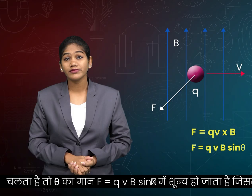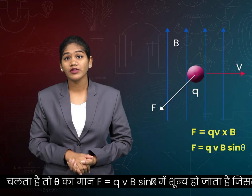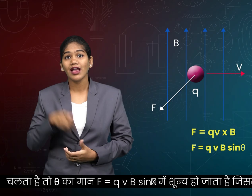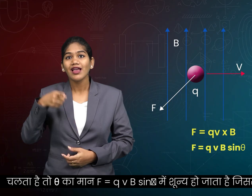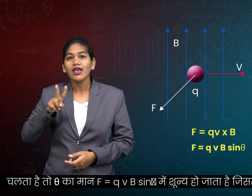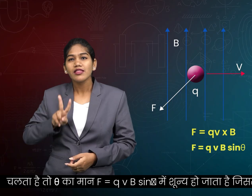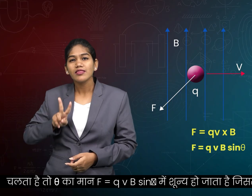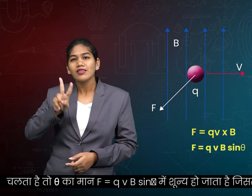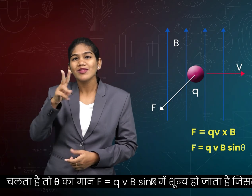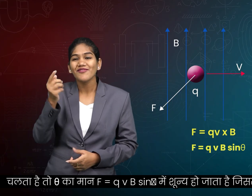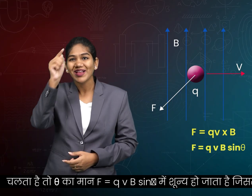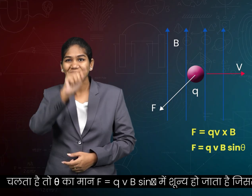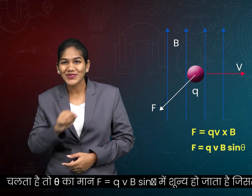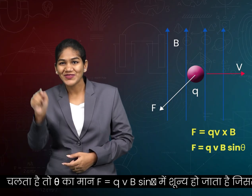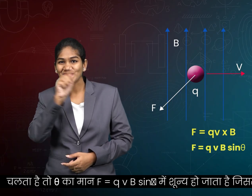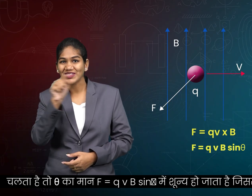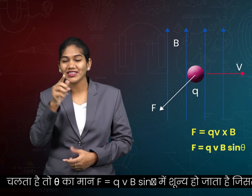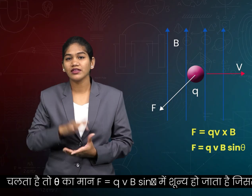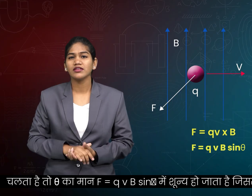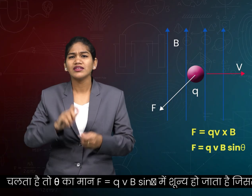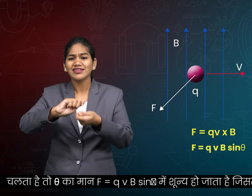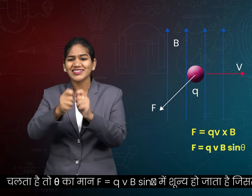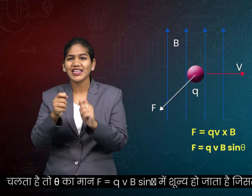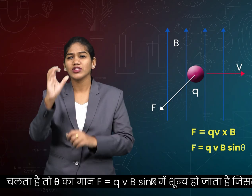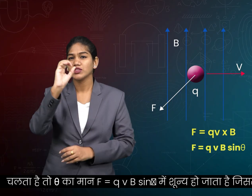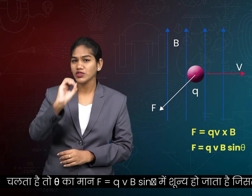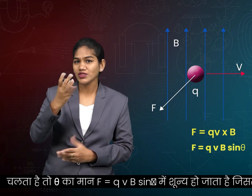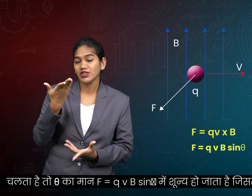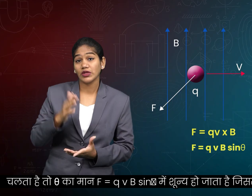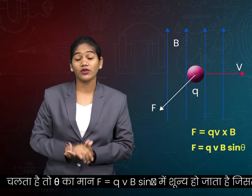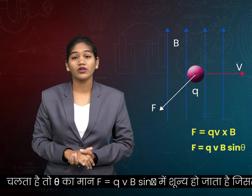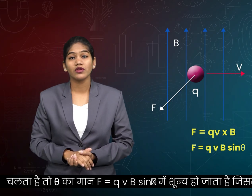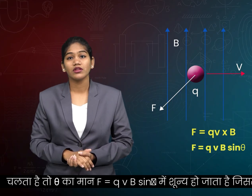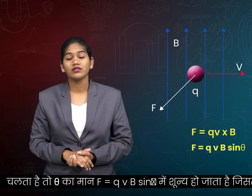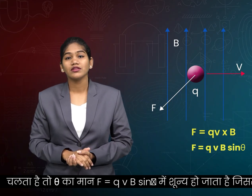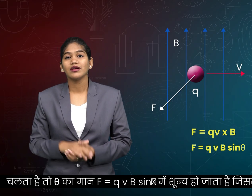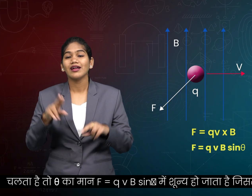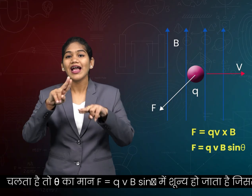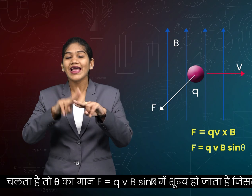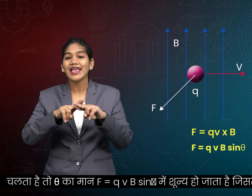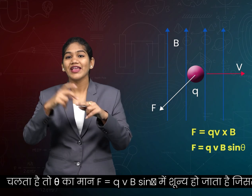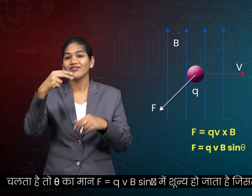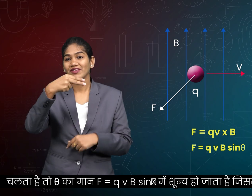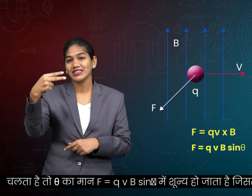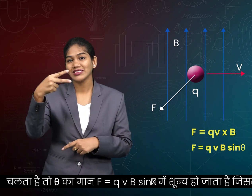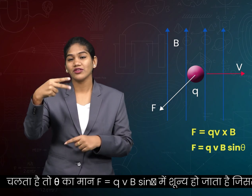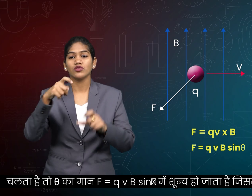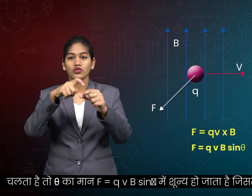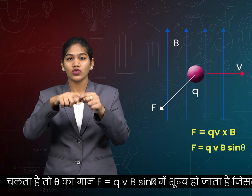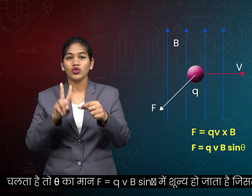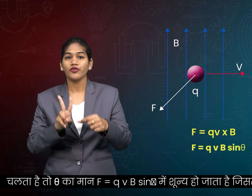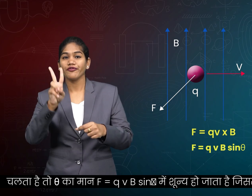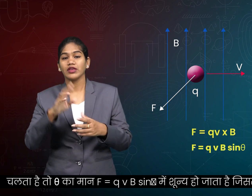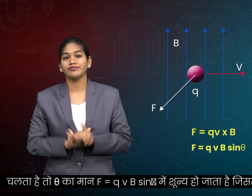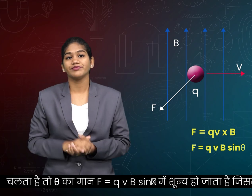चलता है तो जीरो का मान F इज इक्वल टू क्यू वी बी सिन